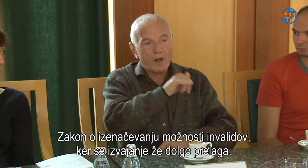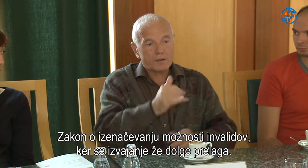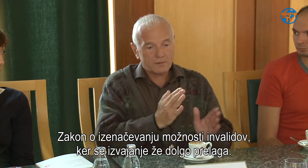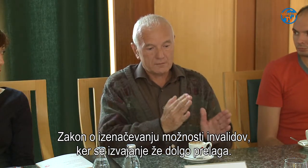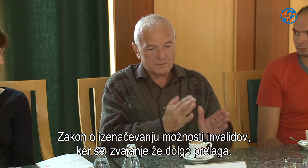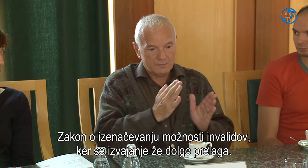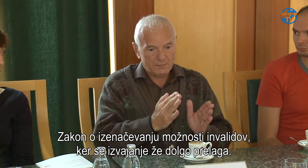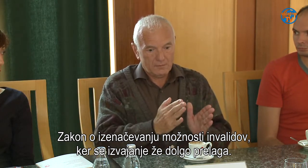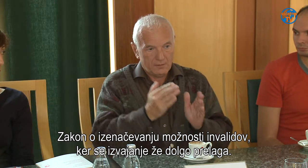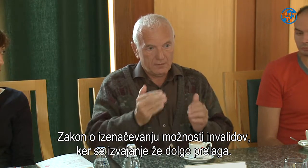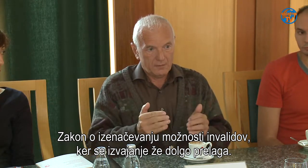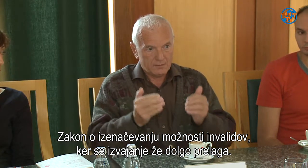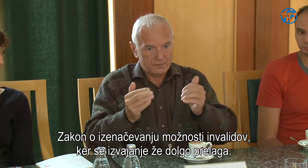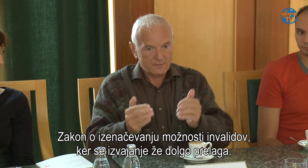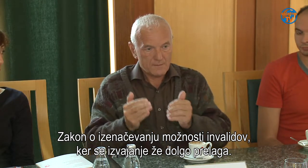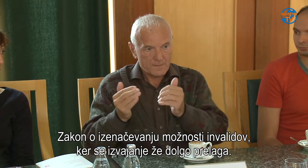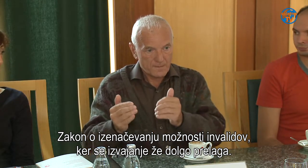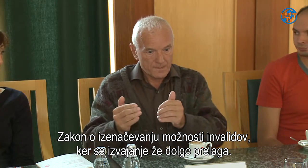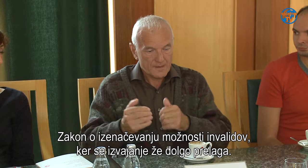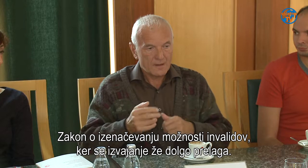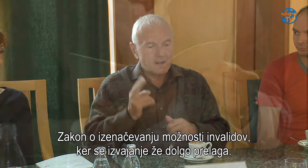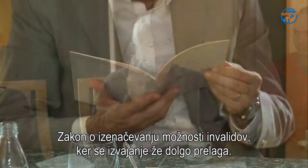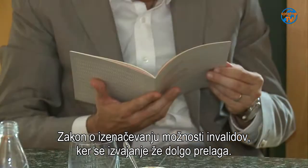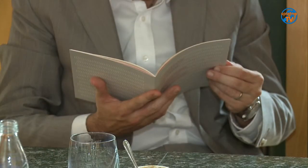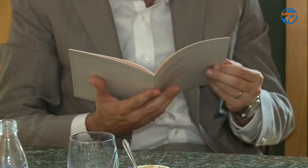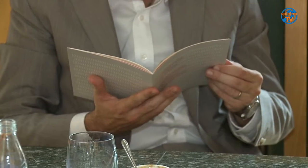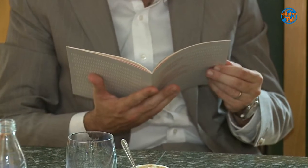Že dolgo se prelaga.